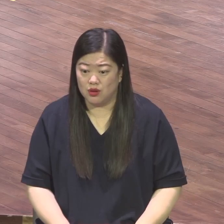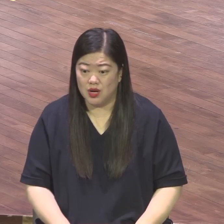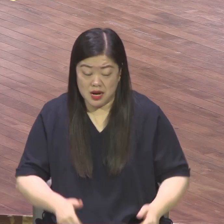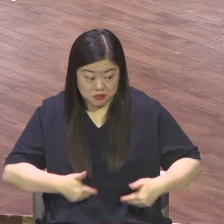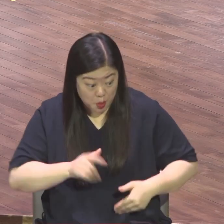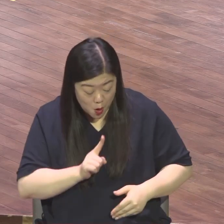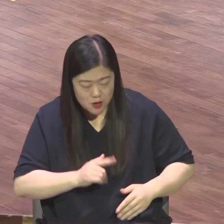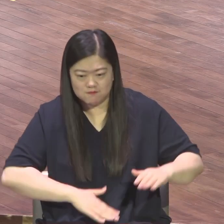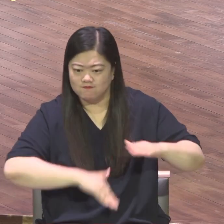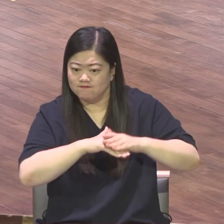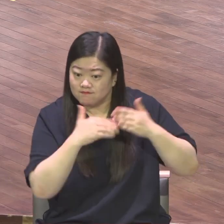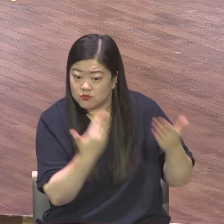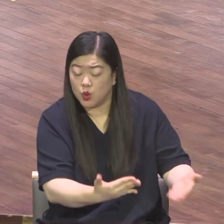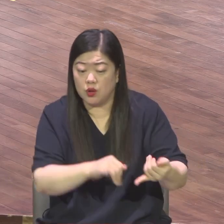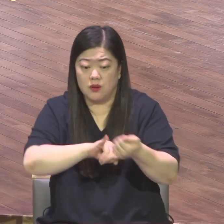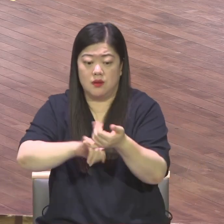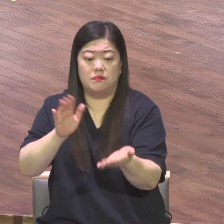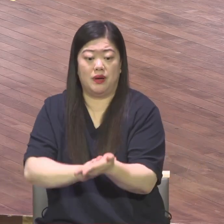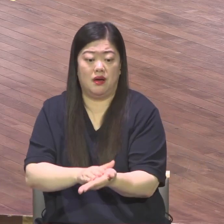다 채워주신다.